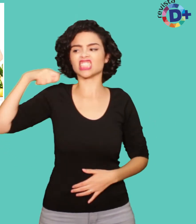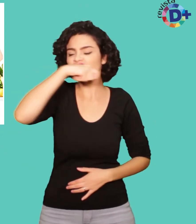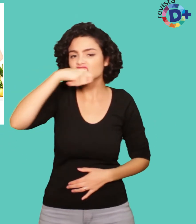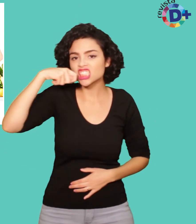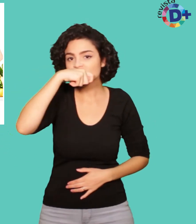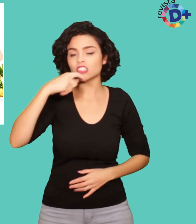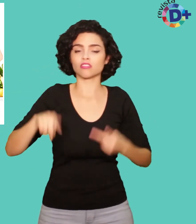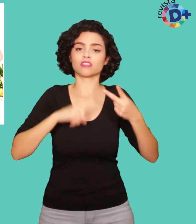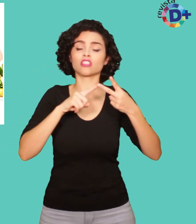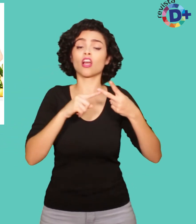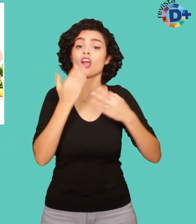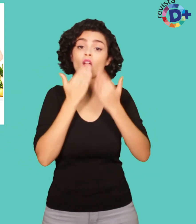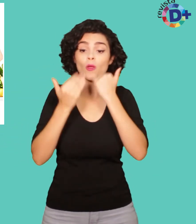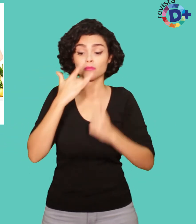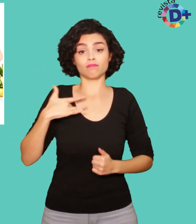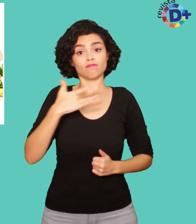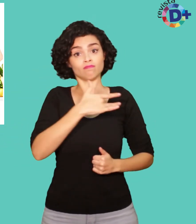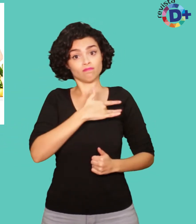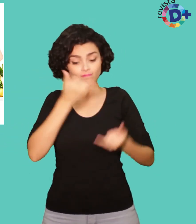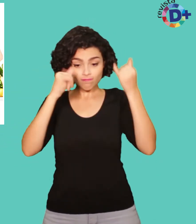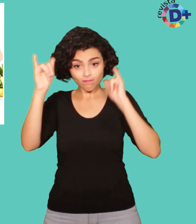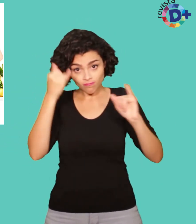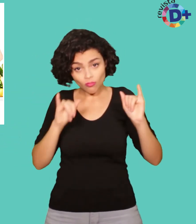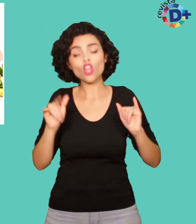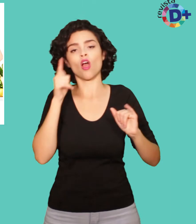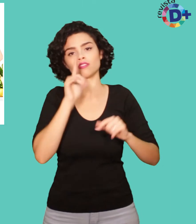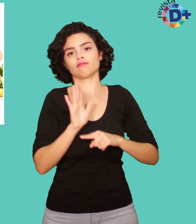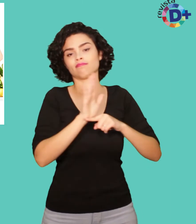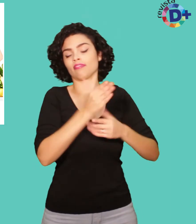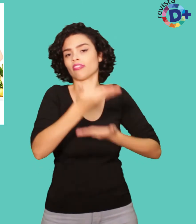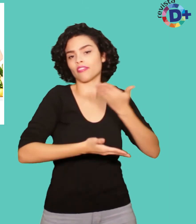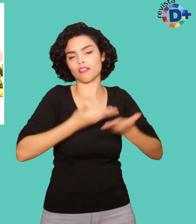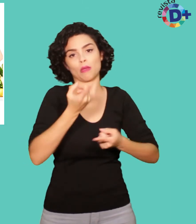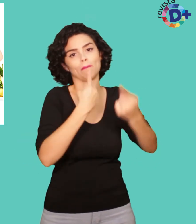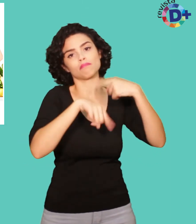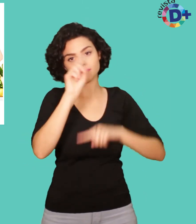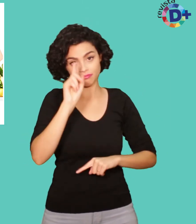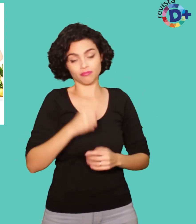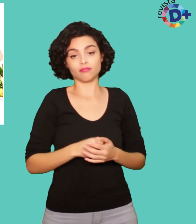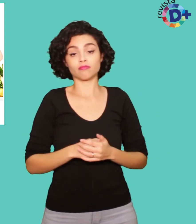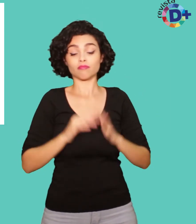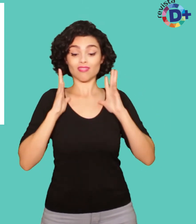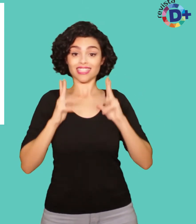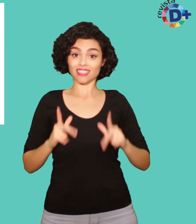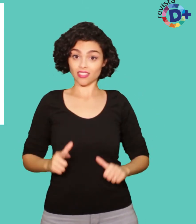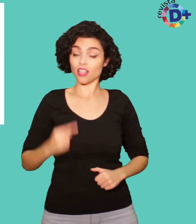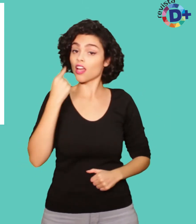alimentação saudável também promovem a eficiência do tratamento para garantir a higiene bucal